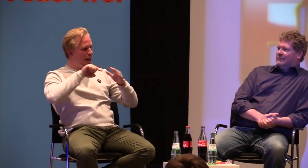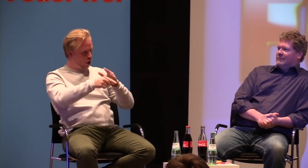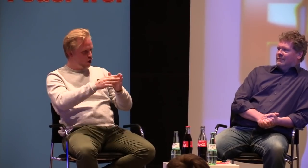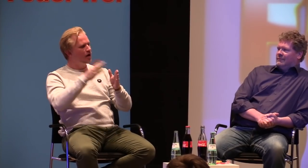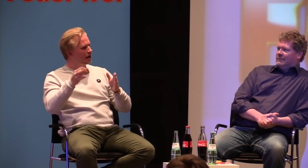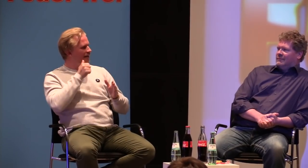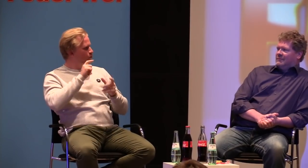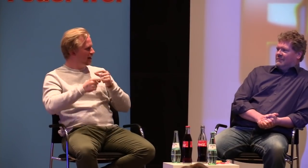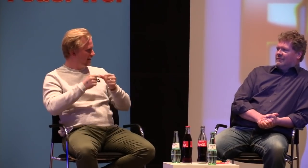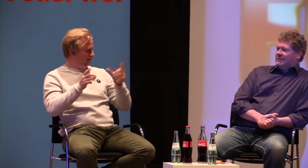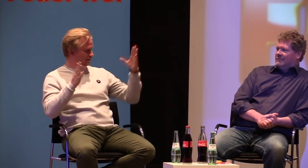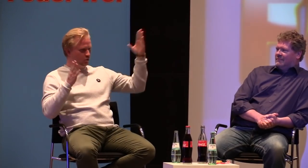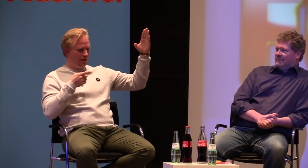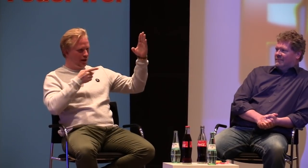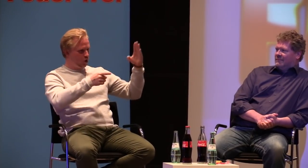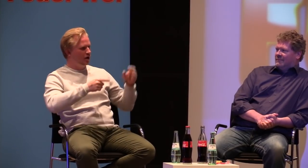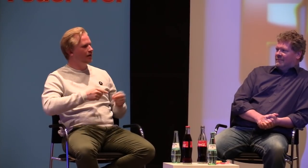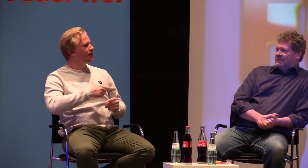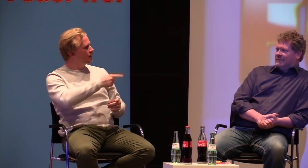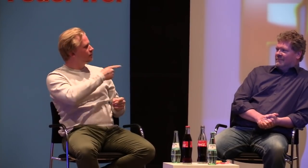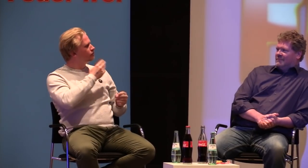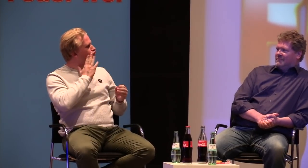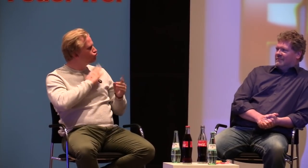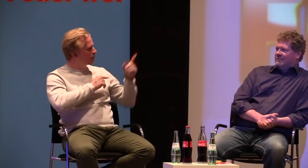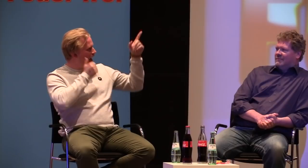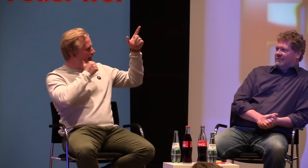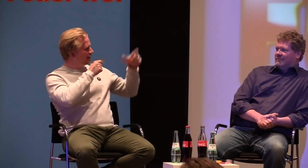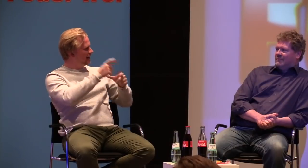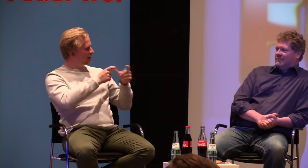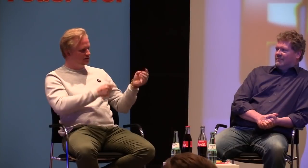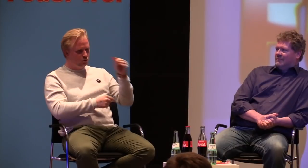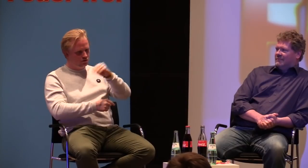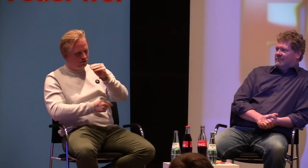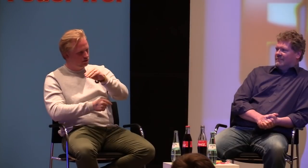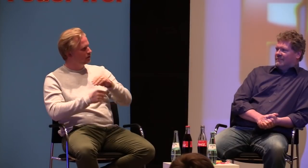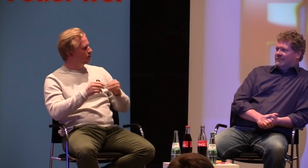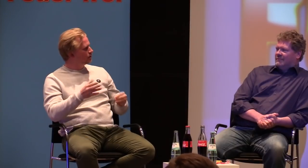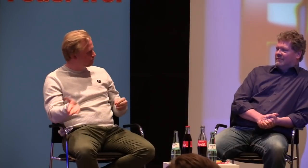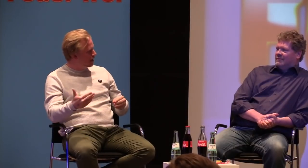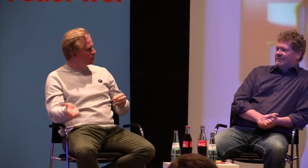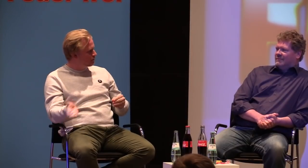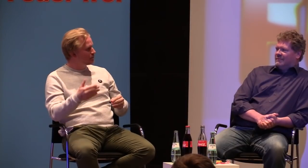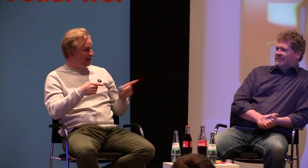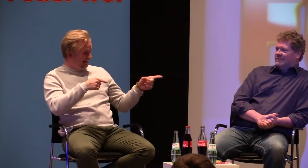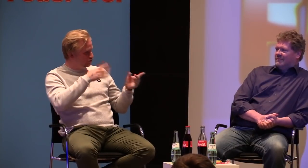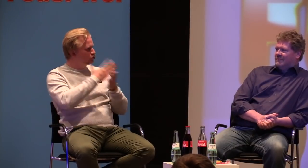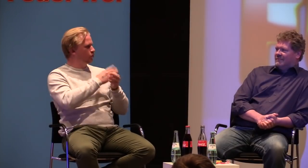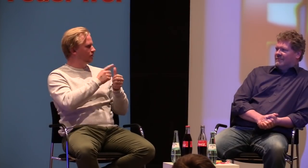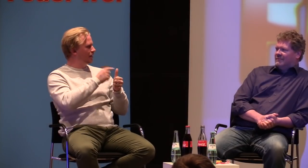Kevin sagte ja gerade, dass er es so wahrgenommen hat, dass es auf der einen Seite die ältere Generation gibt, dann kommt ein Loch und dann kommt die neue Generation, die junge